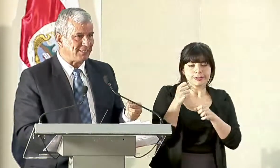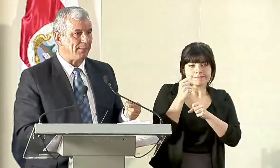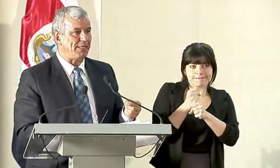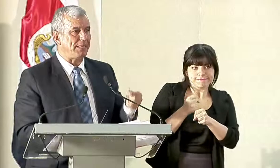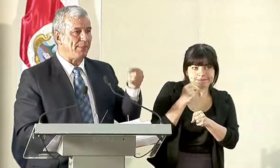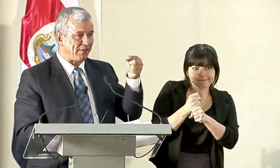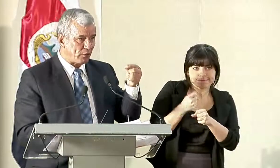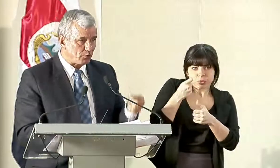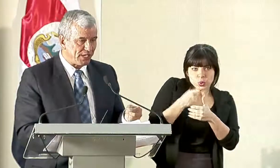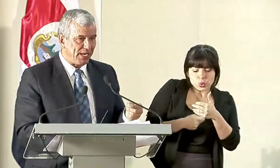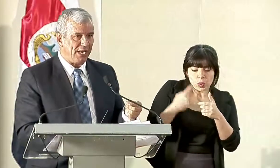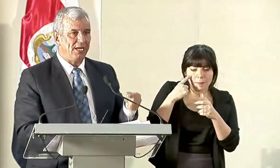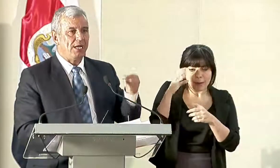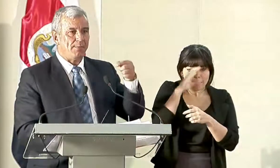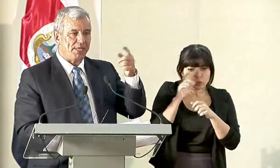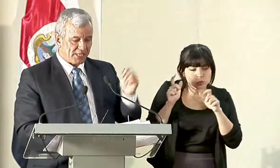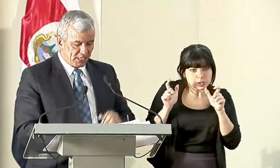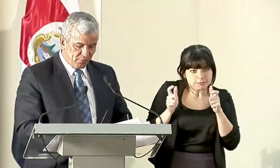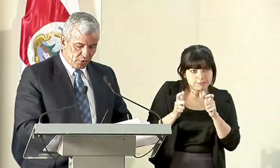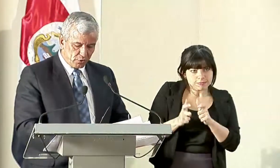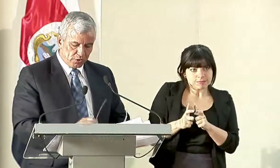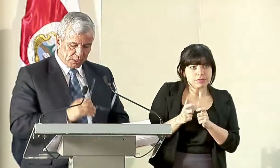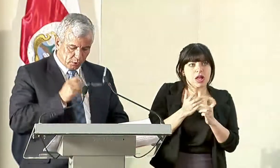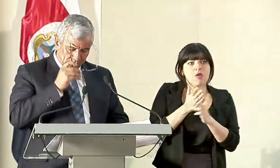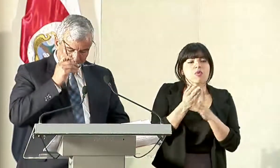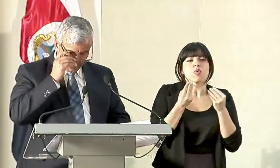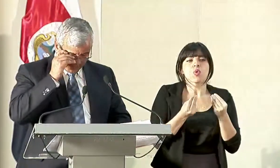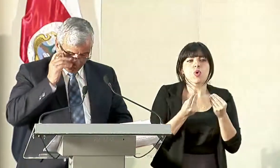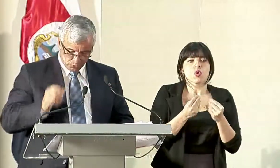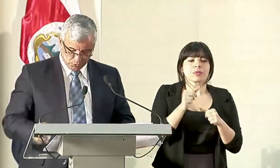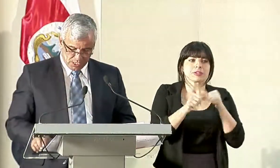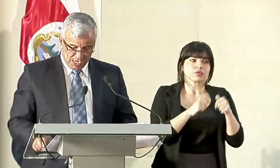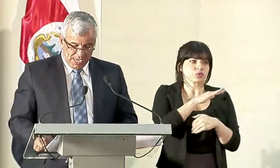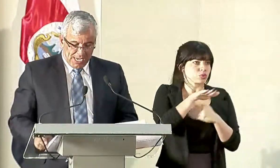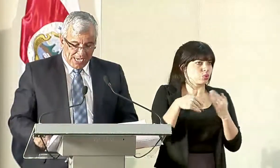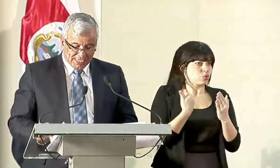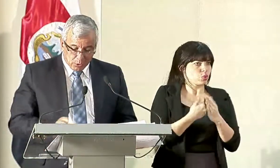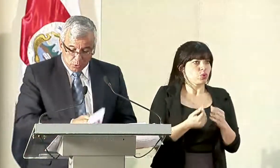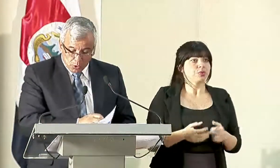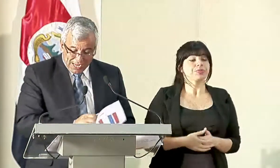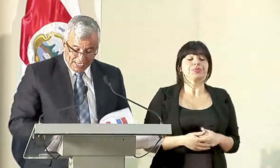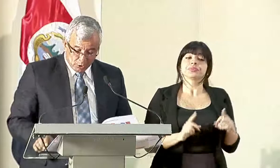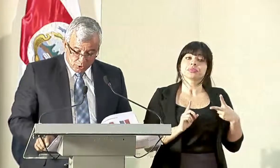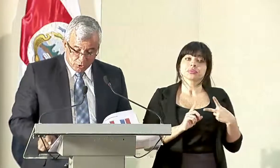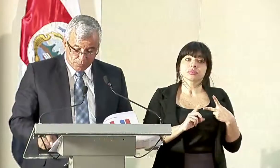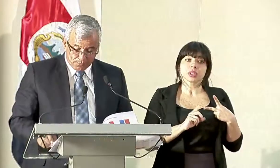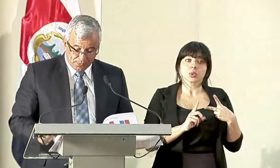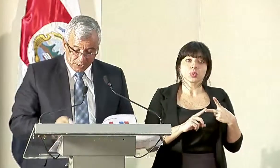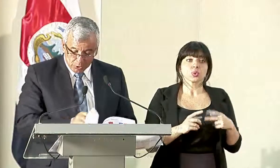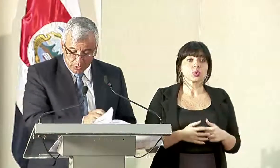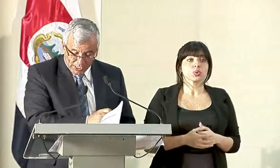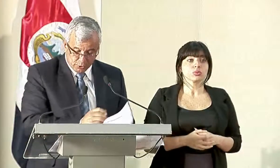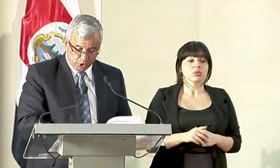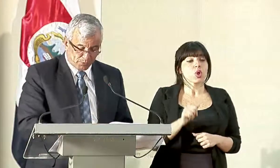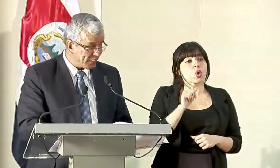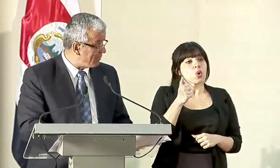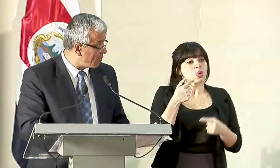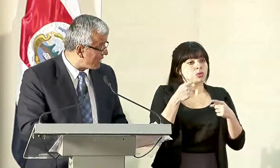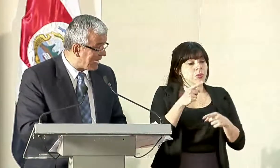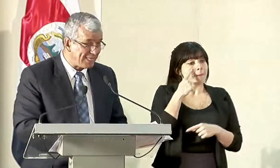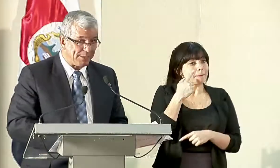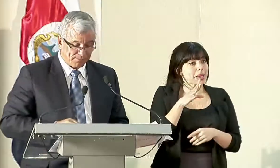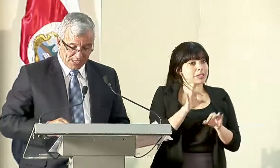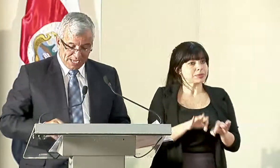trabajando intensamente para reducirla mediante el esfuerzo de todas y de todos. En segundo lugar, el otro hecho que nos